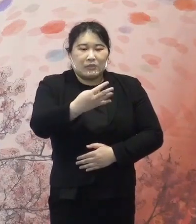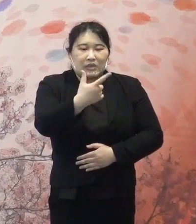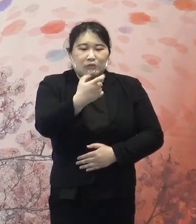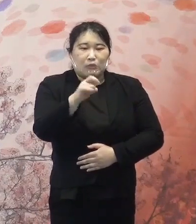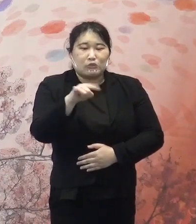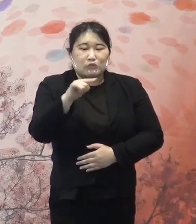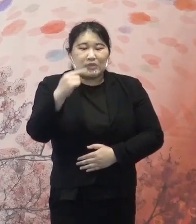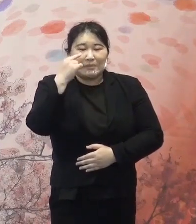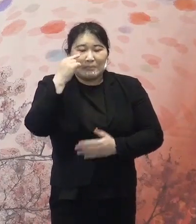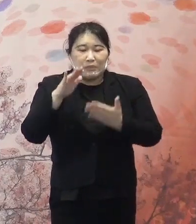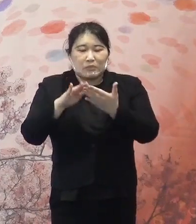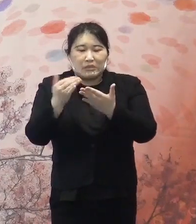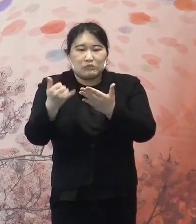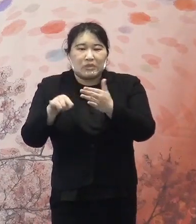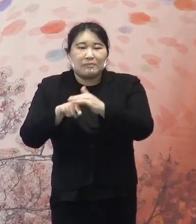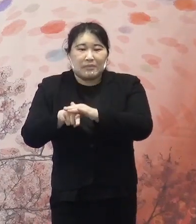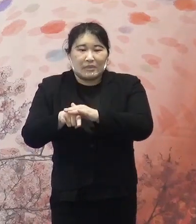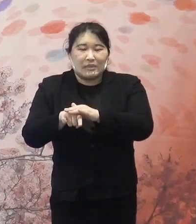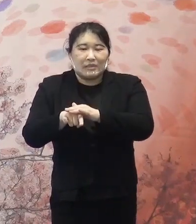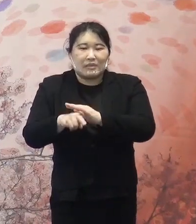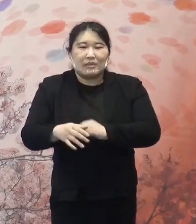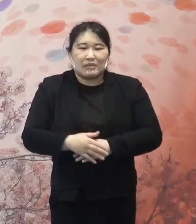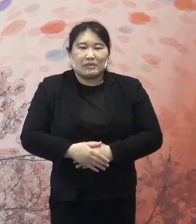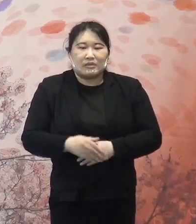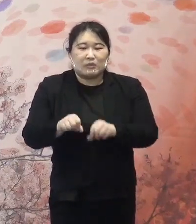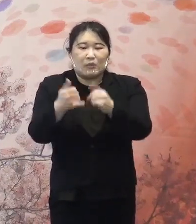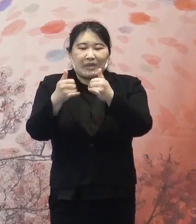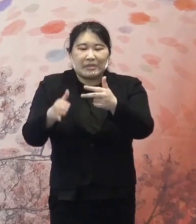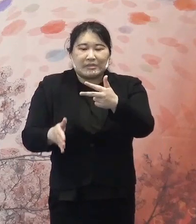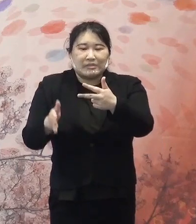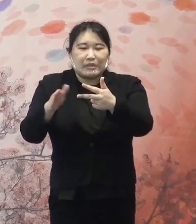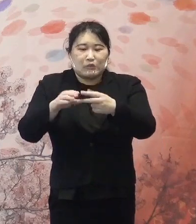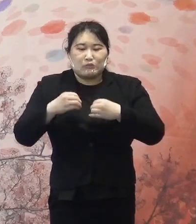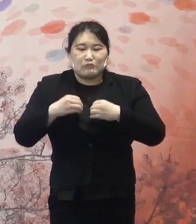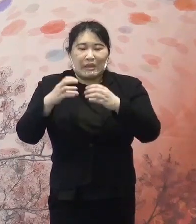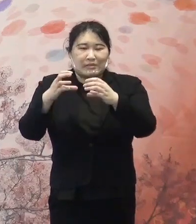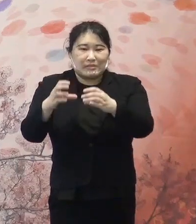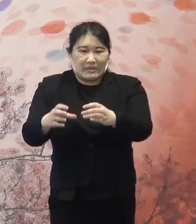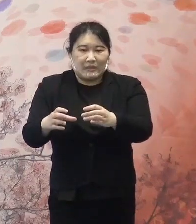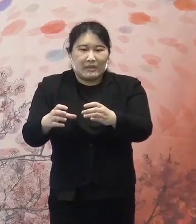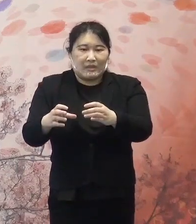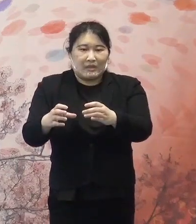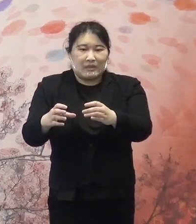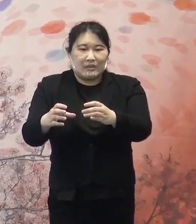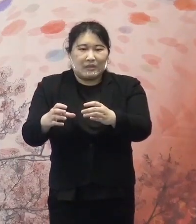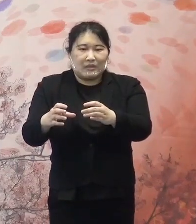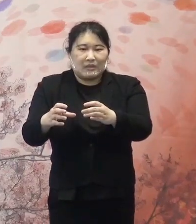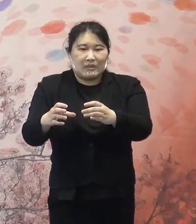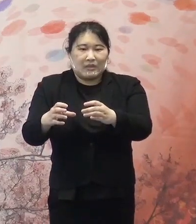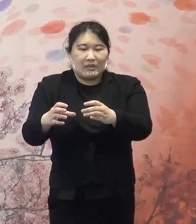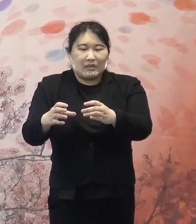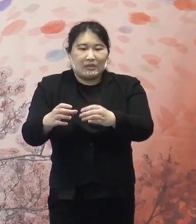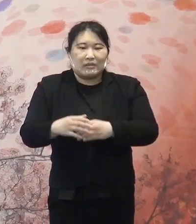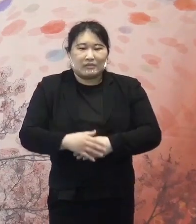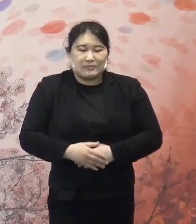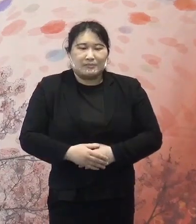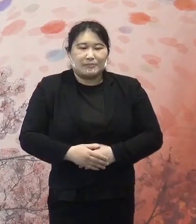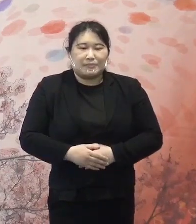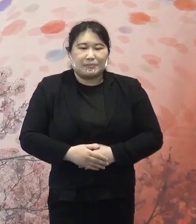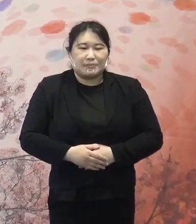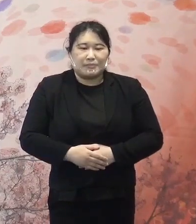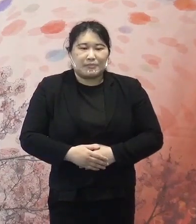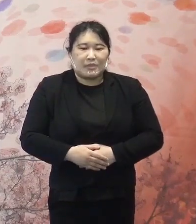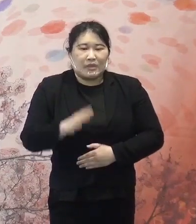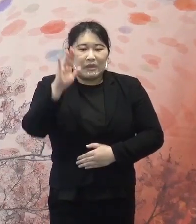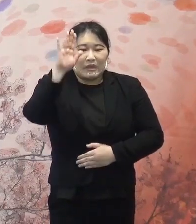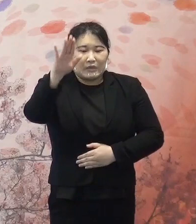の方の接触者となりますが、すでに障害者施設のクラスターということで、単独の障害者施設でのクラスター発生に関わる方、